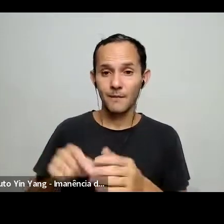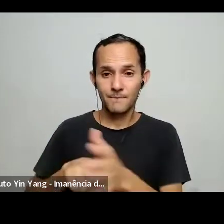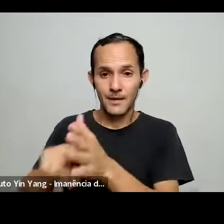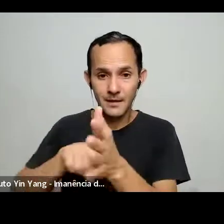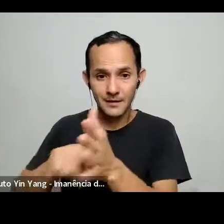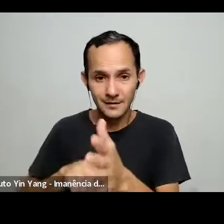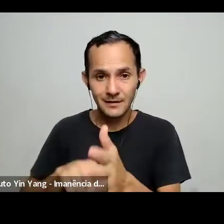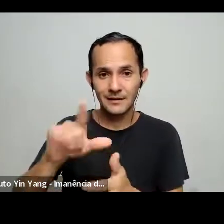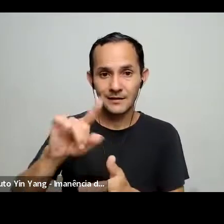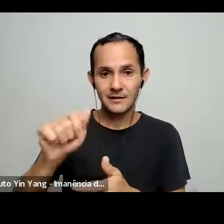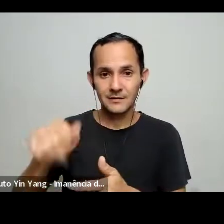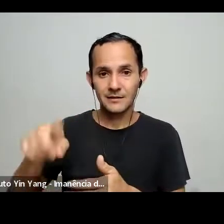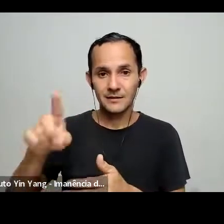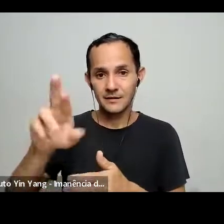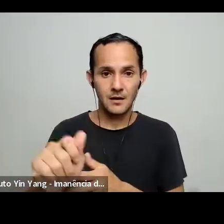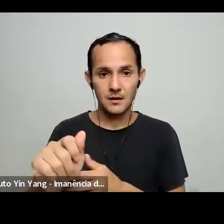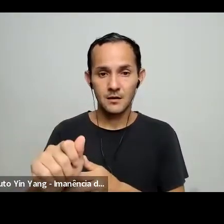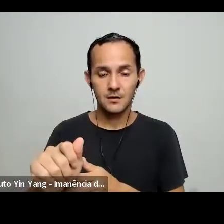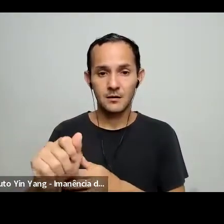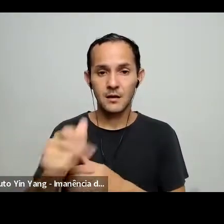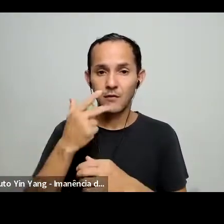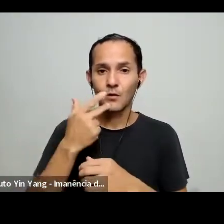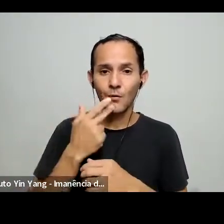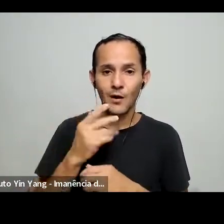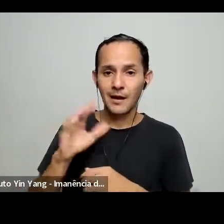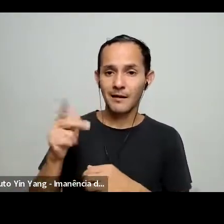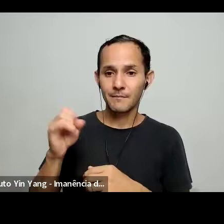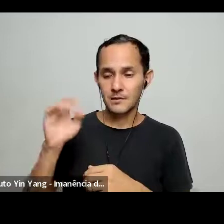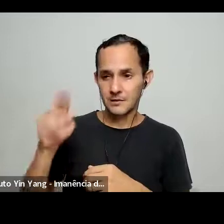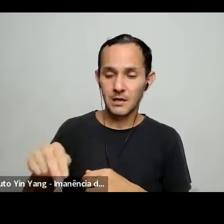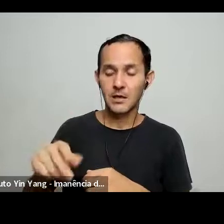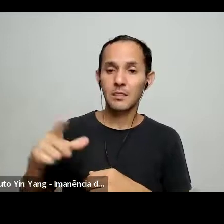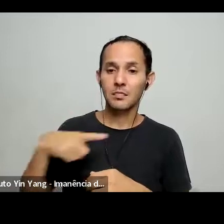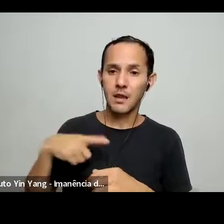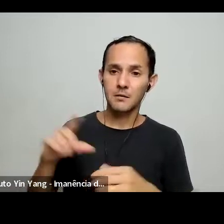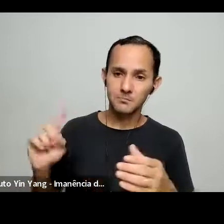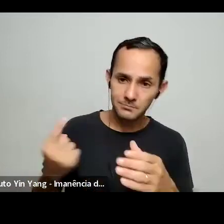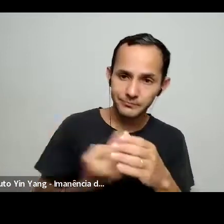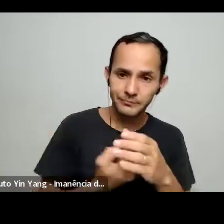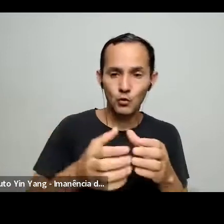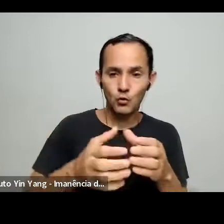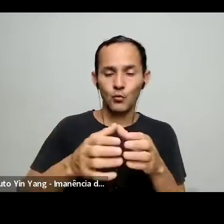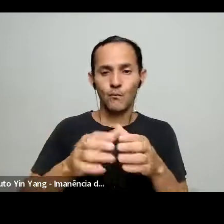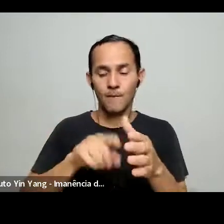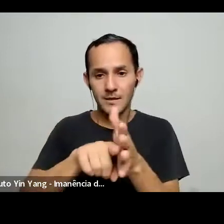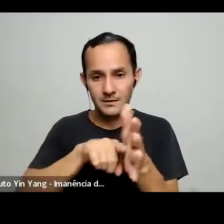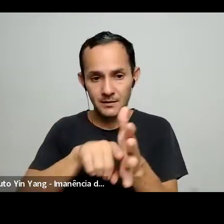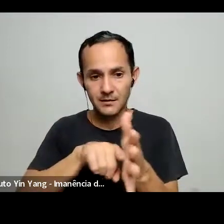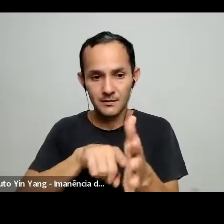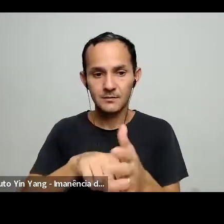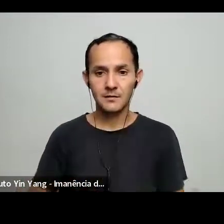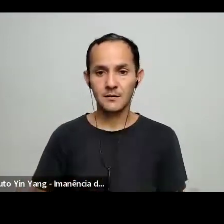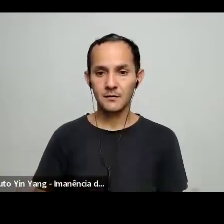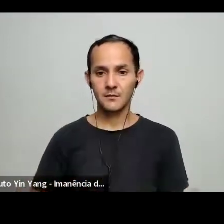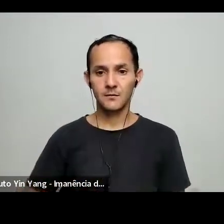doutora Lisandra Sericato, a Cabicim foi trazida aqui para esse comitê de pesquisa